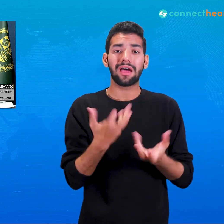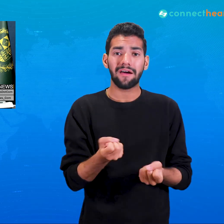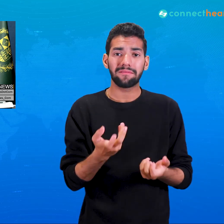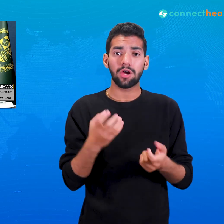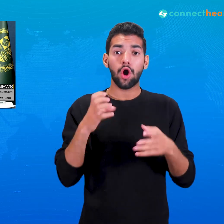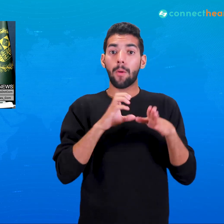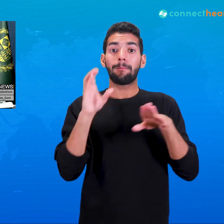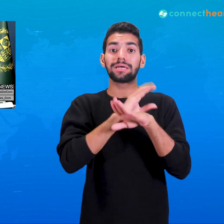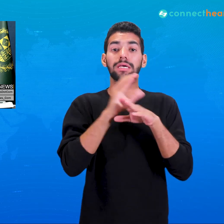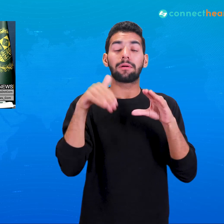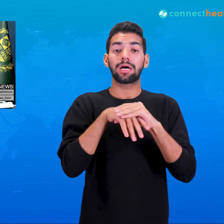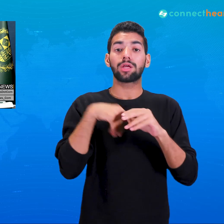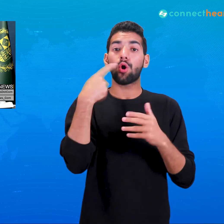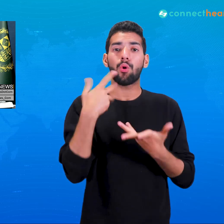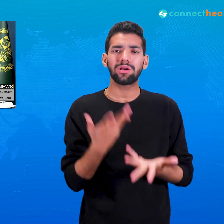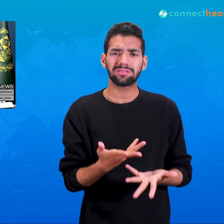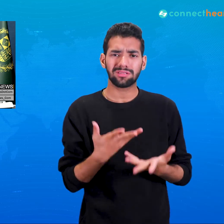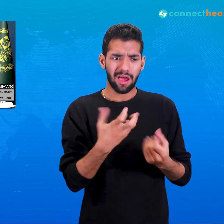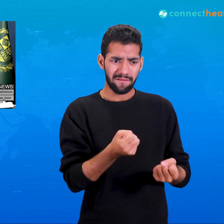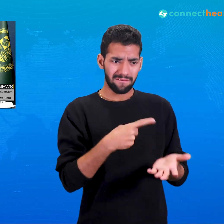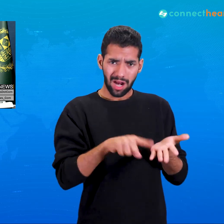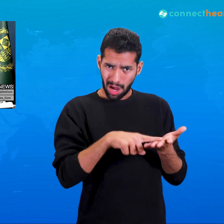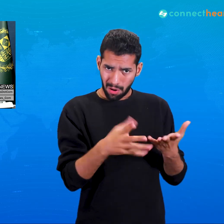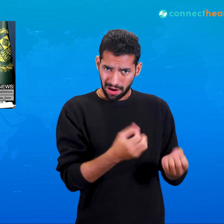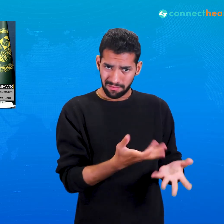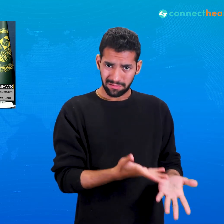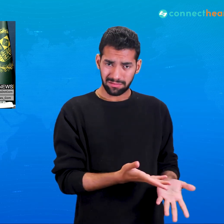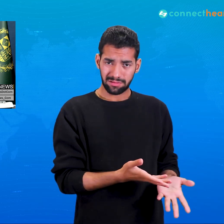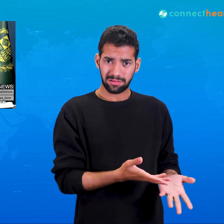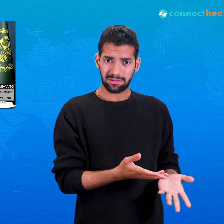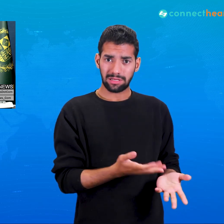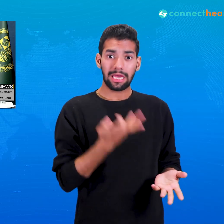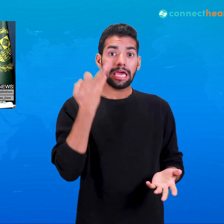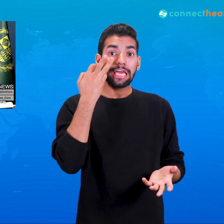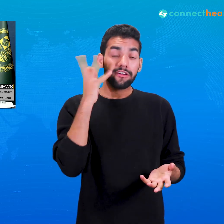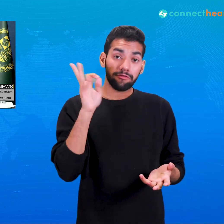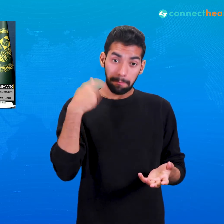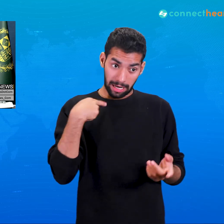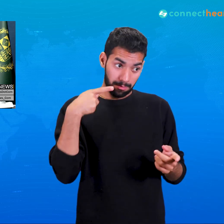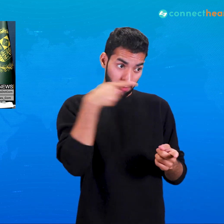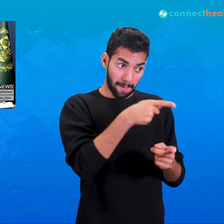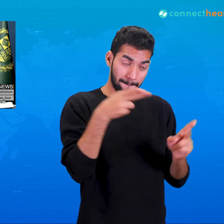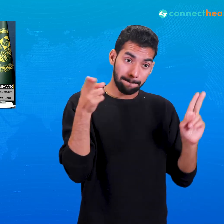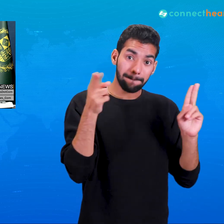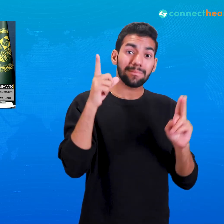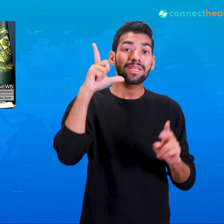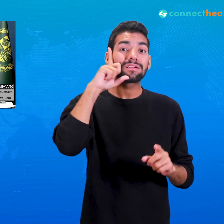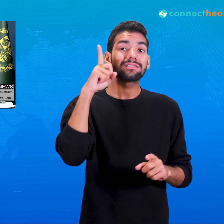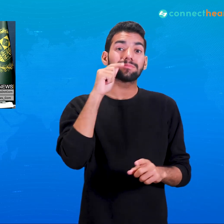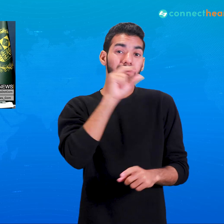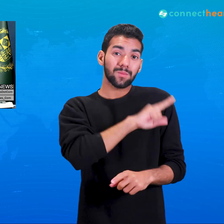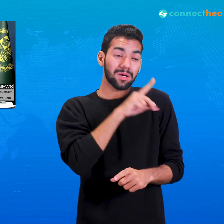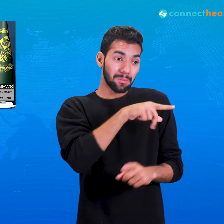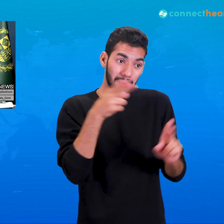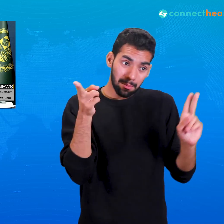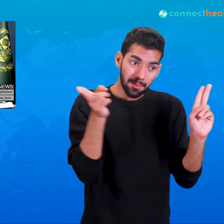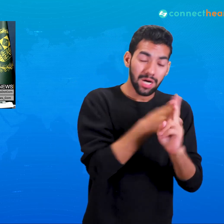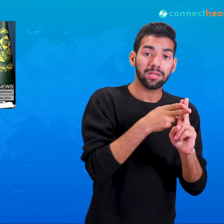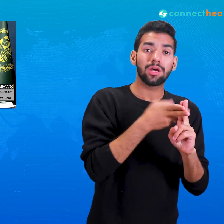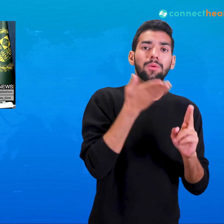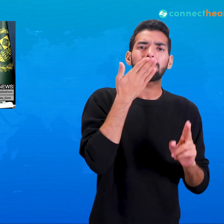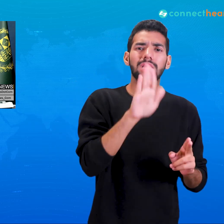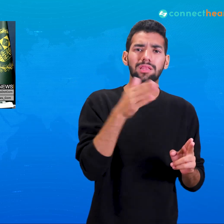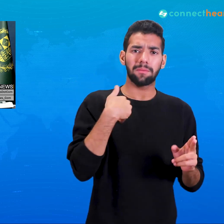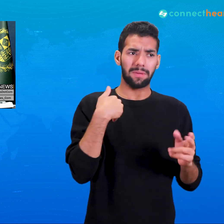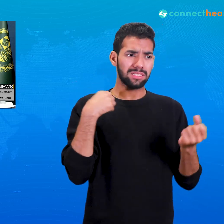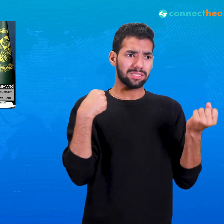ہے؟ اور مجھے کہتے ہیں جی اس کو اپوزیشن لیڈر عمران خان ملتا نہیں ہے. میں اگر اس کو ملتا ہوں تو میں اس کا مطلب کہ جرم